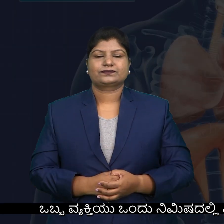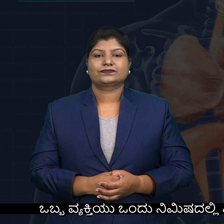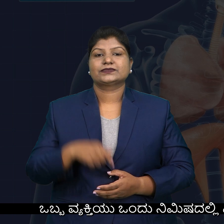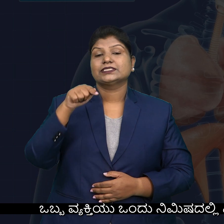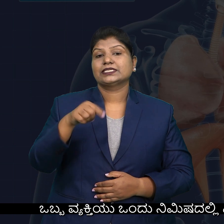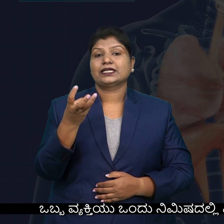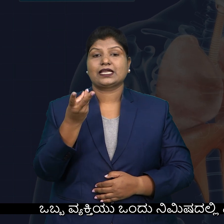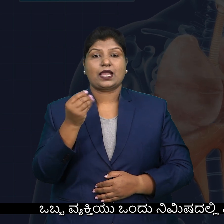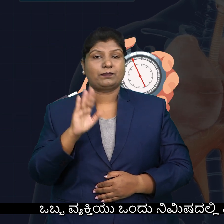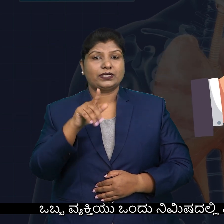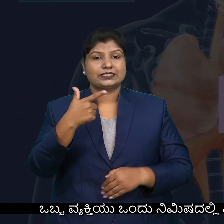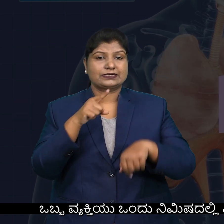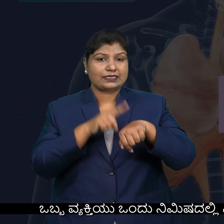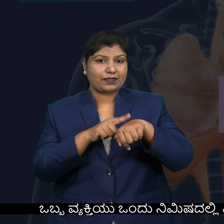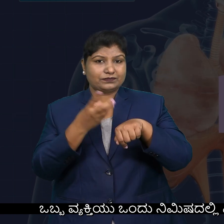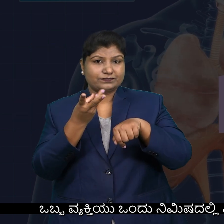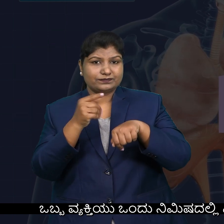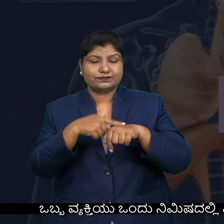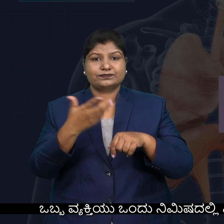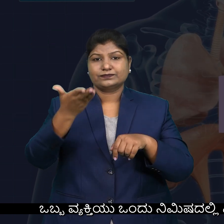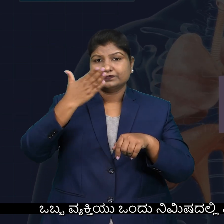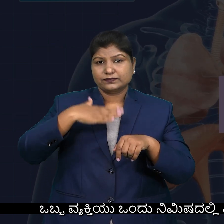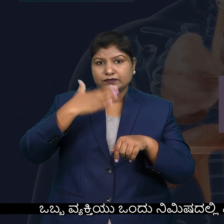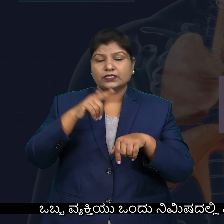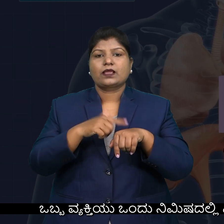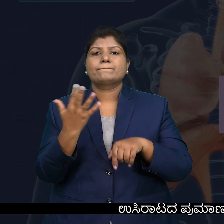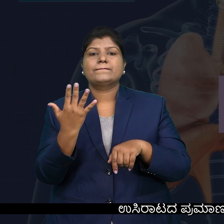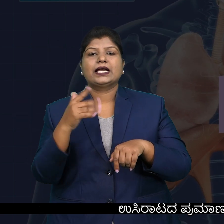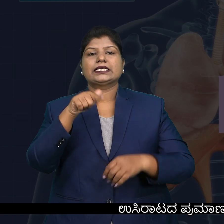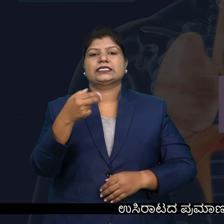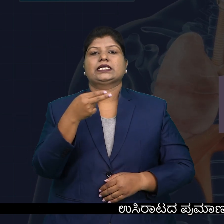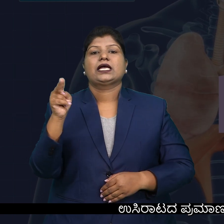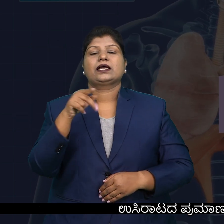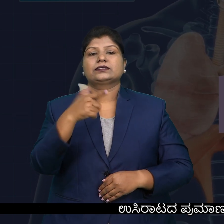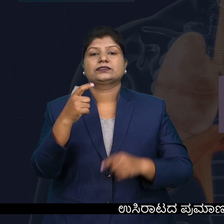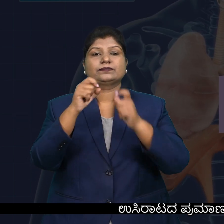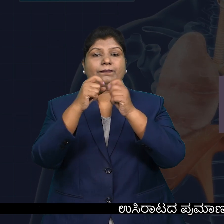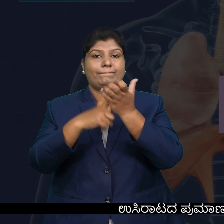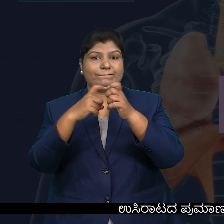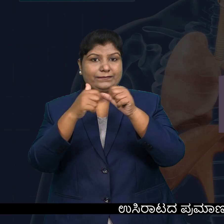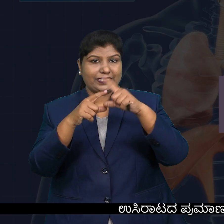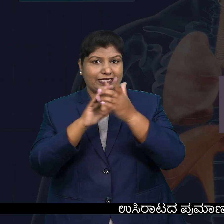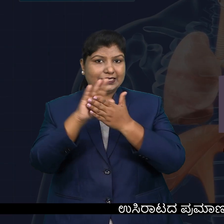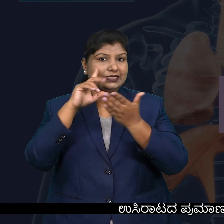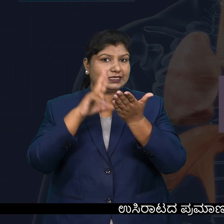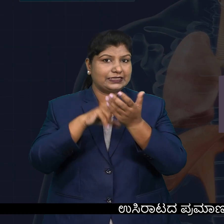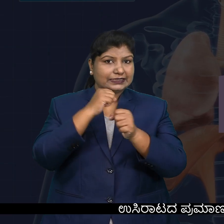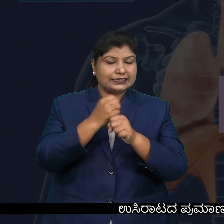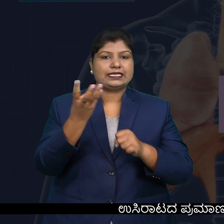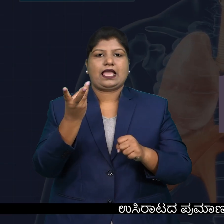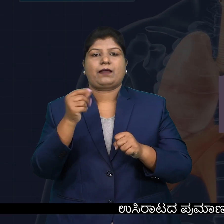ಒಬ್ಬ ವ್ಯಕ್ತಿಯು ಒಂದು ನಿಮಿಷದಲ್ಲಿ ಎಷ್ಟು ಬಾರಿ ಉಸಿರಾಡುತ್ತಾನೆ ಎಂಬುದನ್ನು ಉಸಿರಾಟದ ಪ್ರಮಾಣ ಎಂದು ಕರೆಯಲಾಗುತ್ತದೆ.